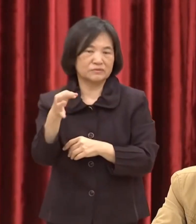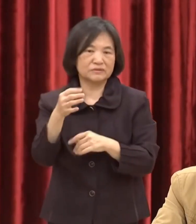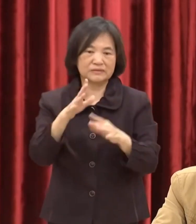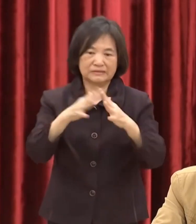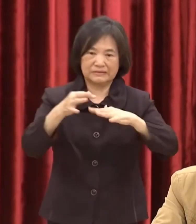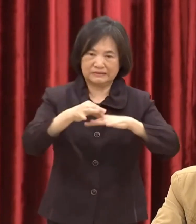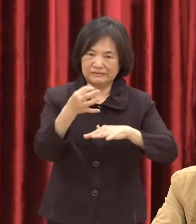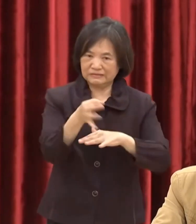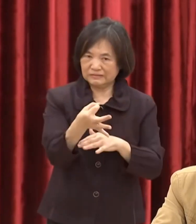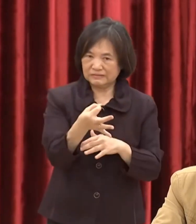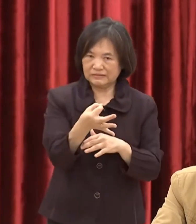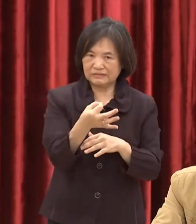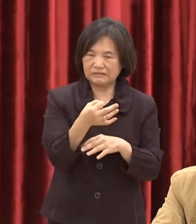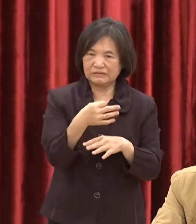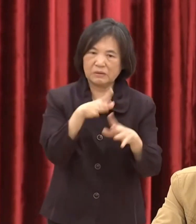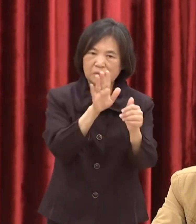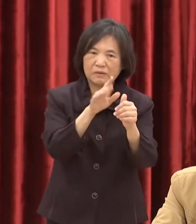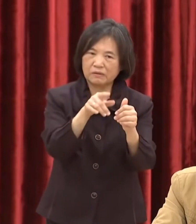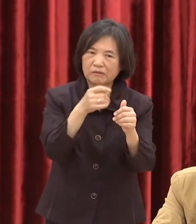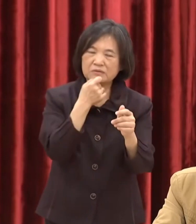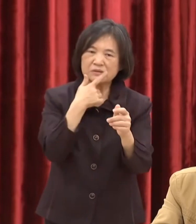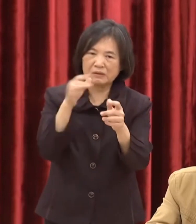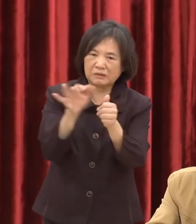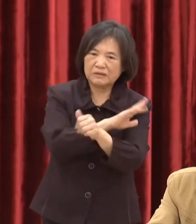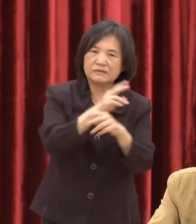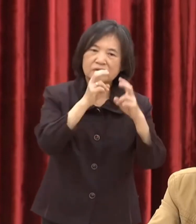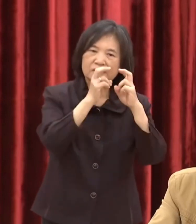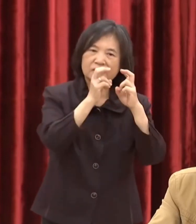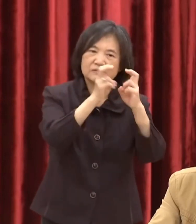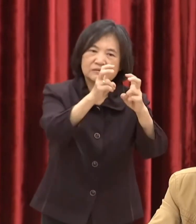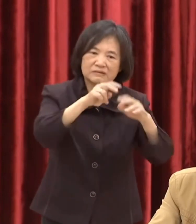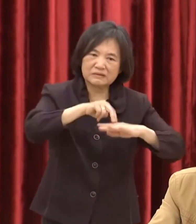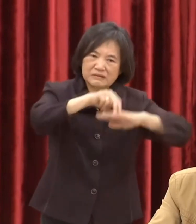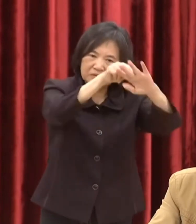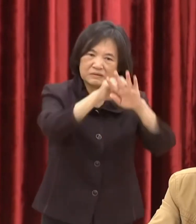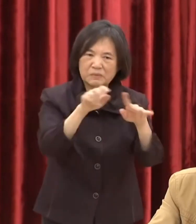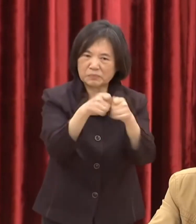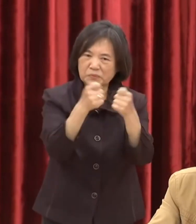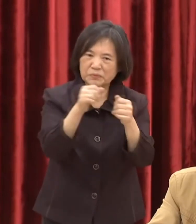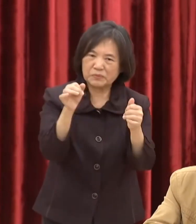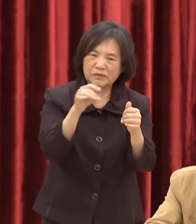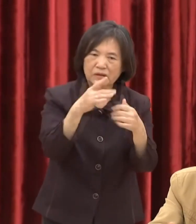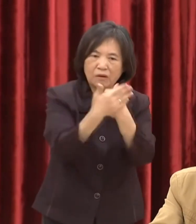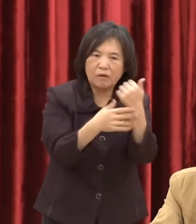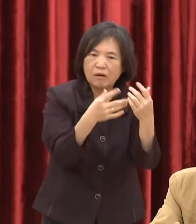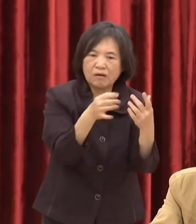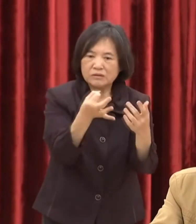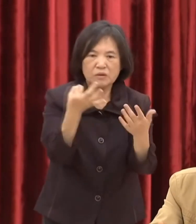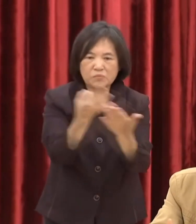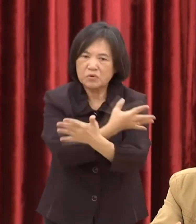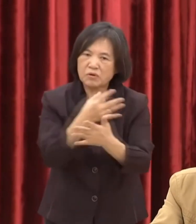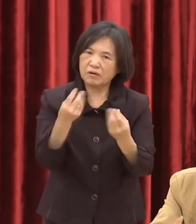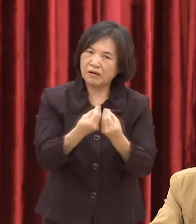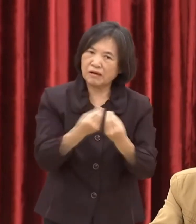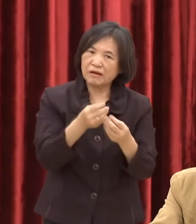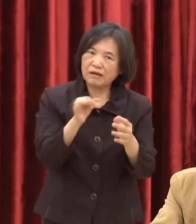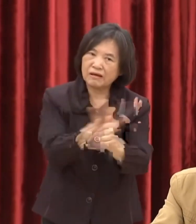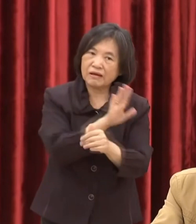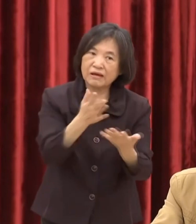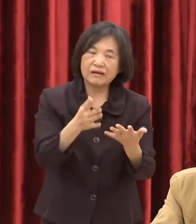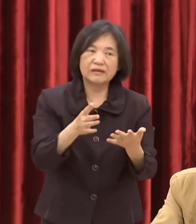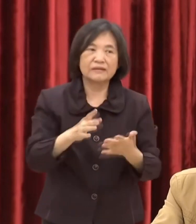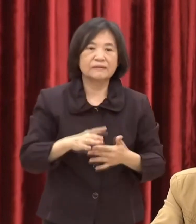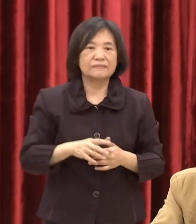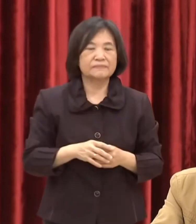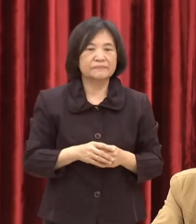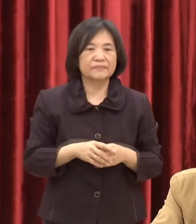基金有影响到他们捷运的那个电梯的维修，所以才导致这一次发生这个事情。 这个哦，一定知